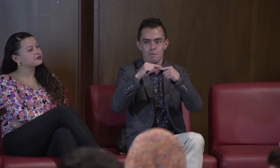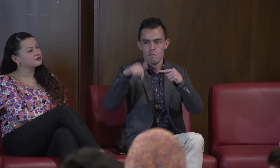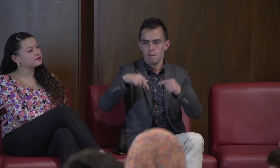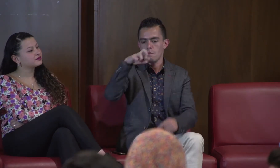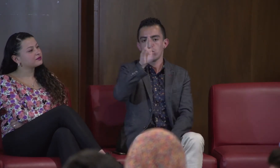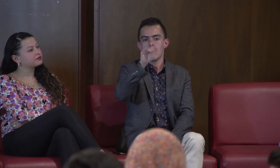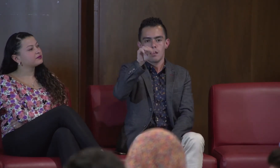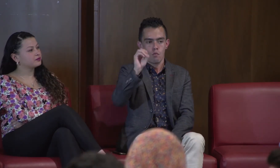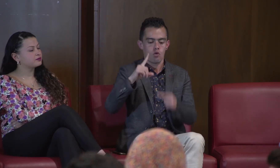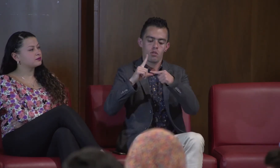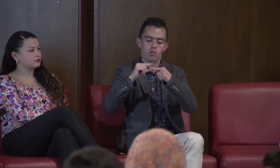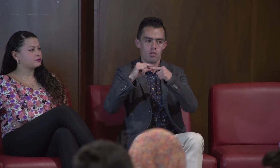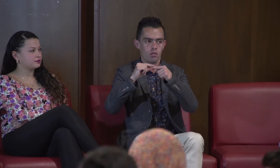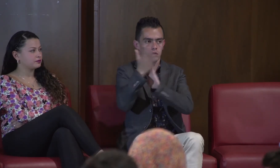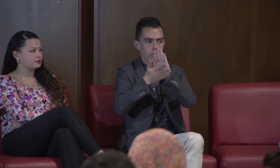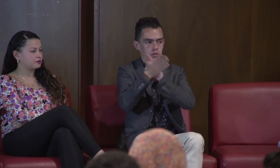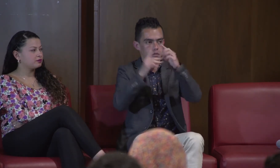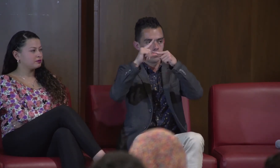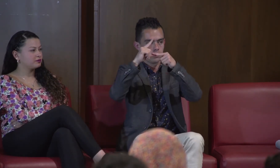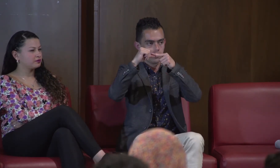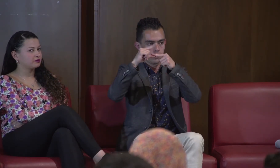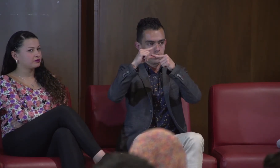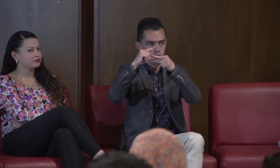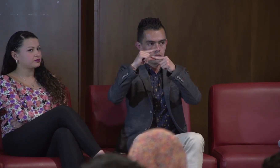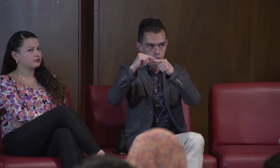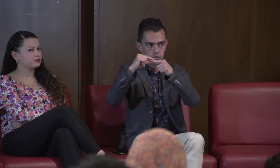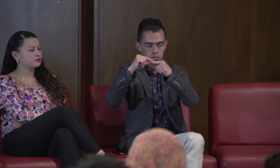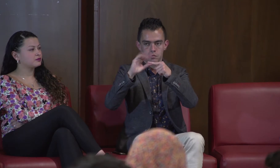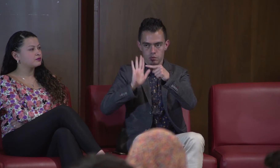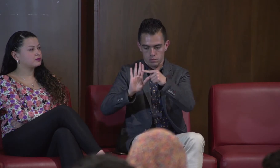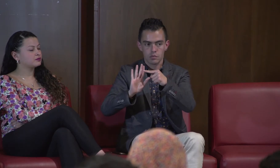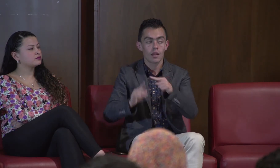se utiliza esta configuración manual o esta seña para referirse a primo.